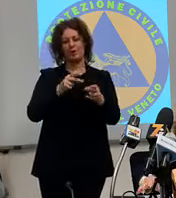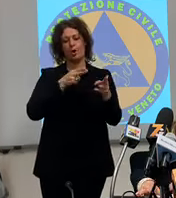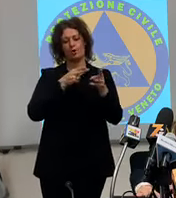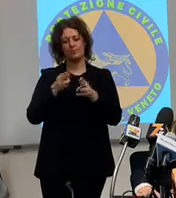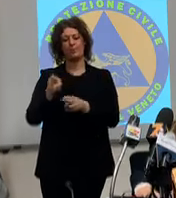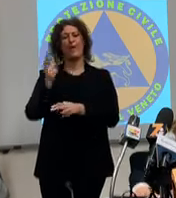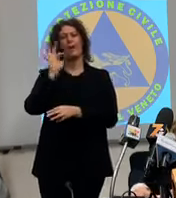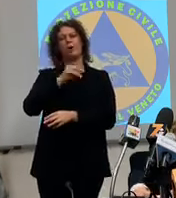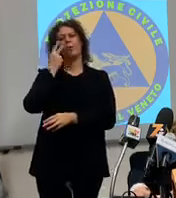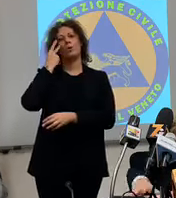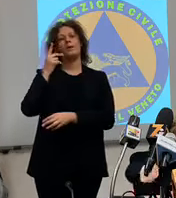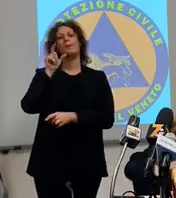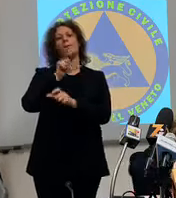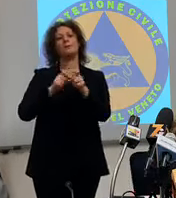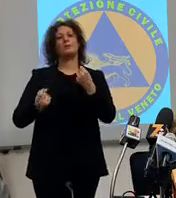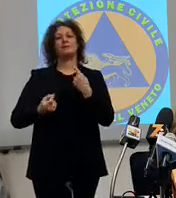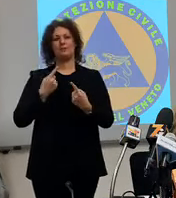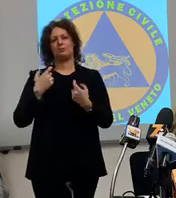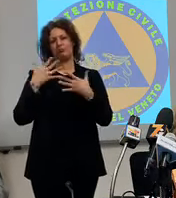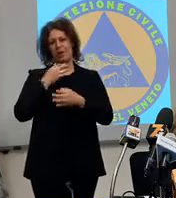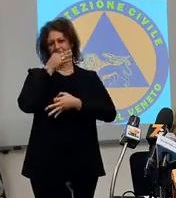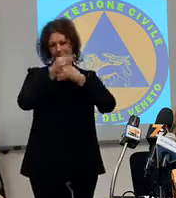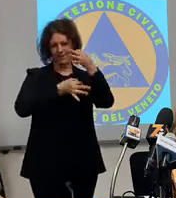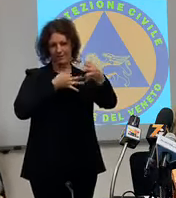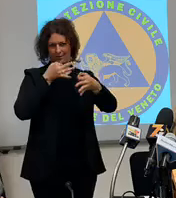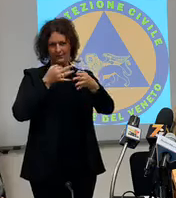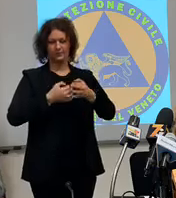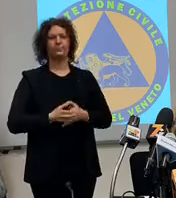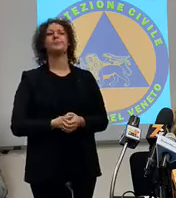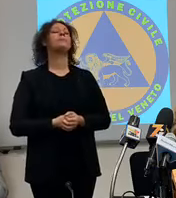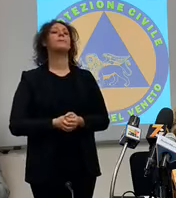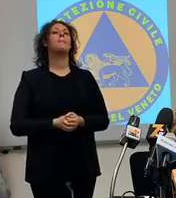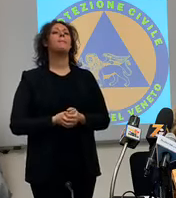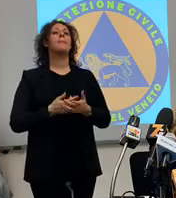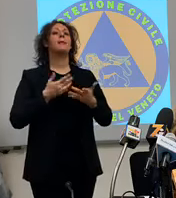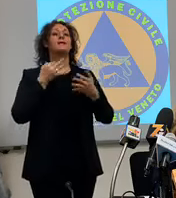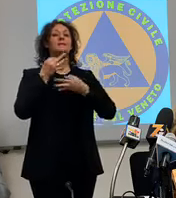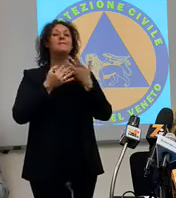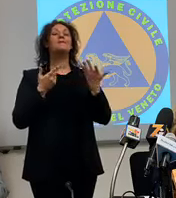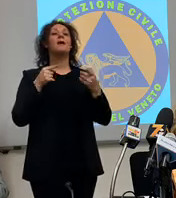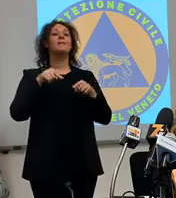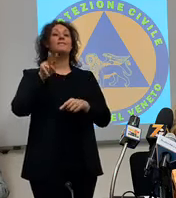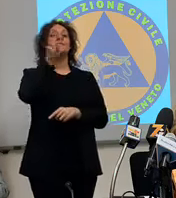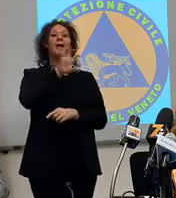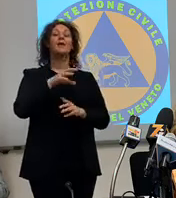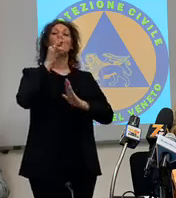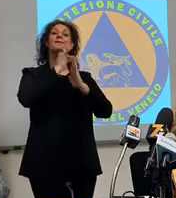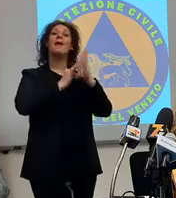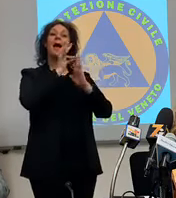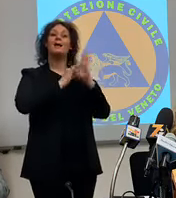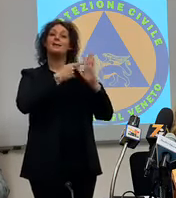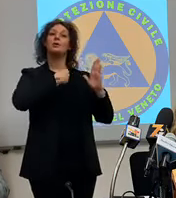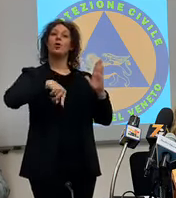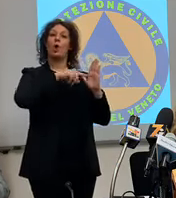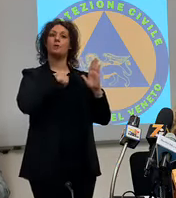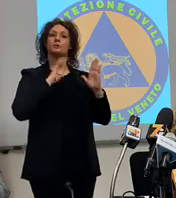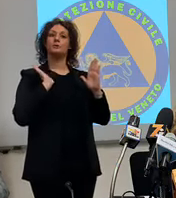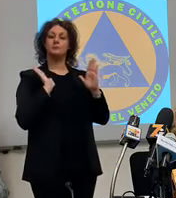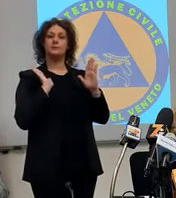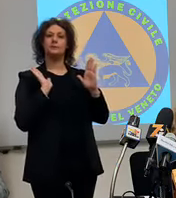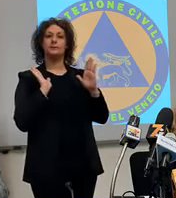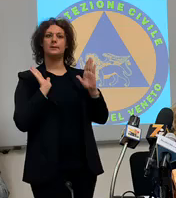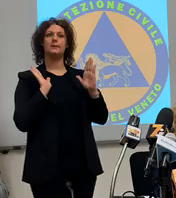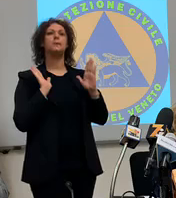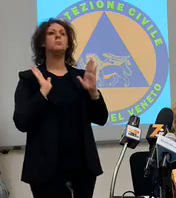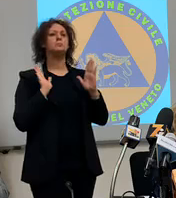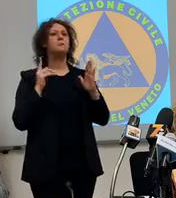l'abbiamo detto quindi vorrei dire che i nostri dati sono dati che consulta anche